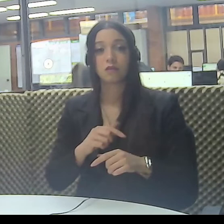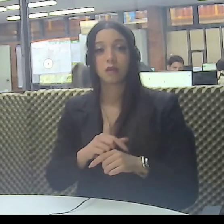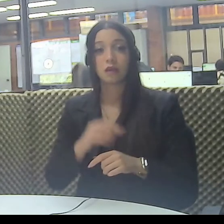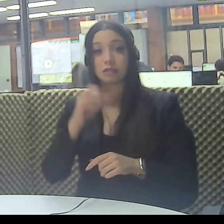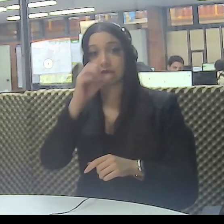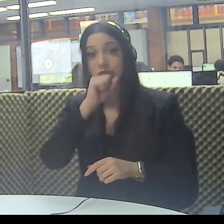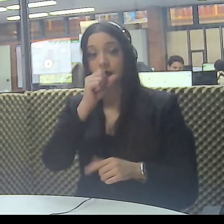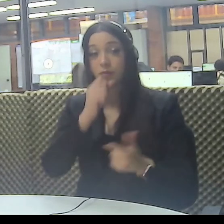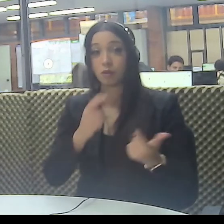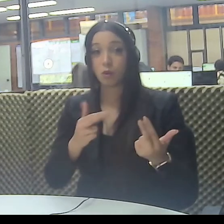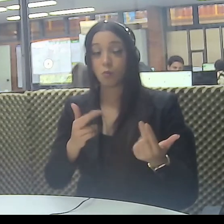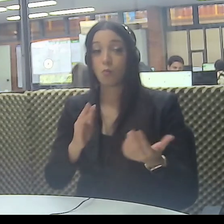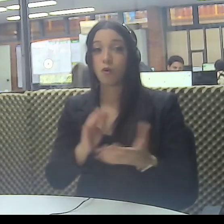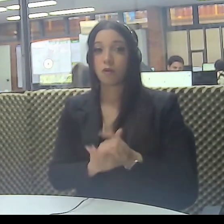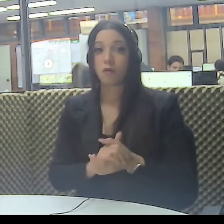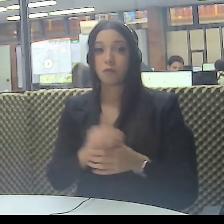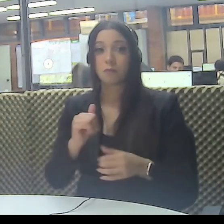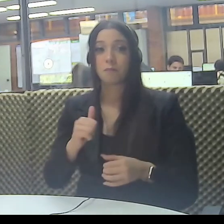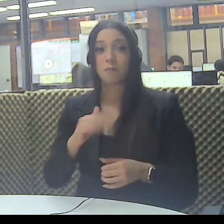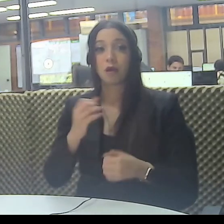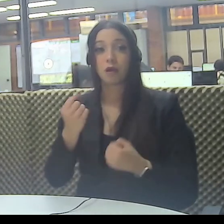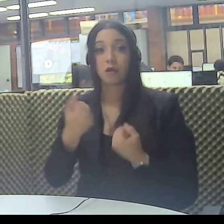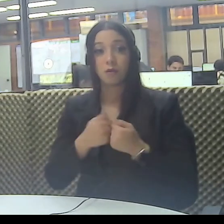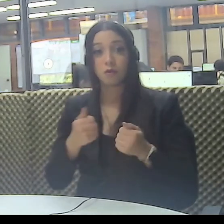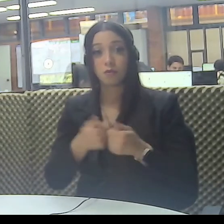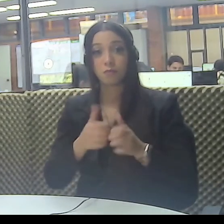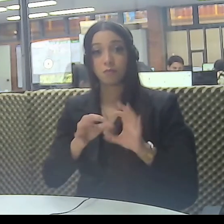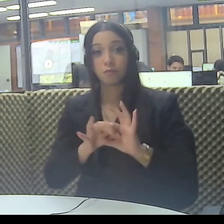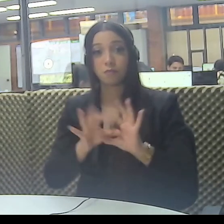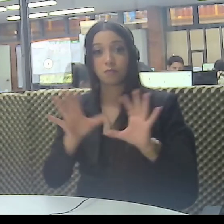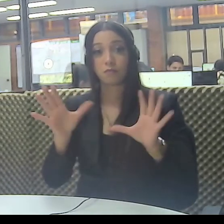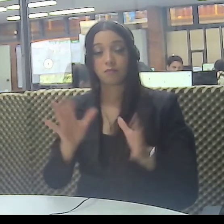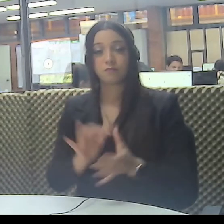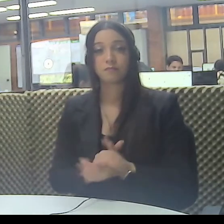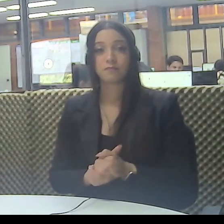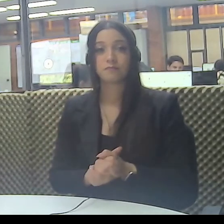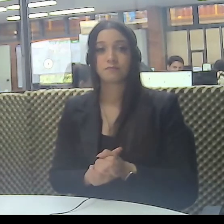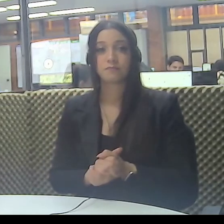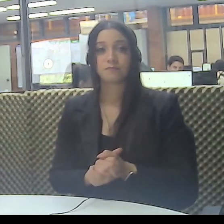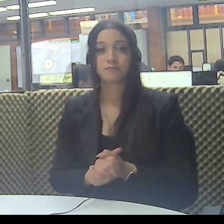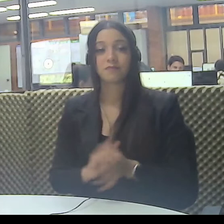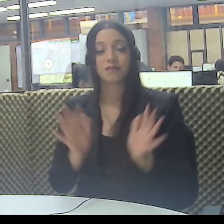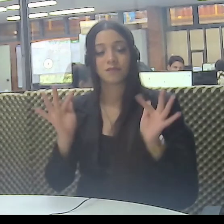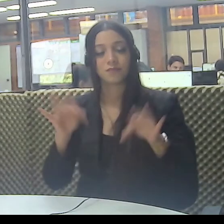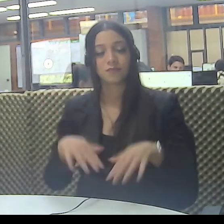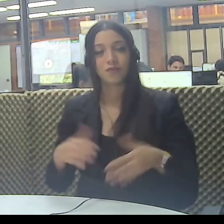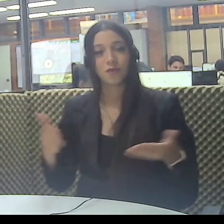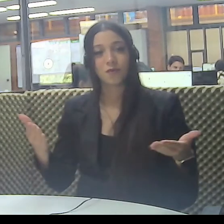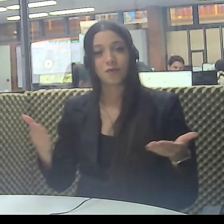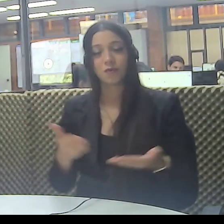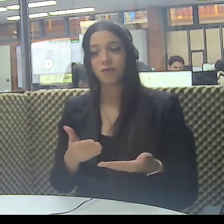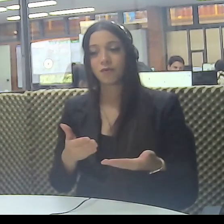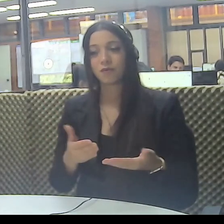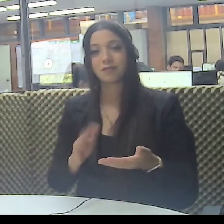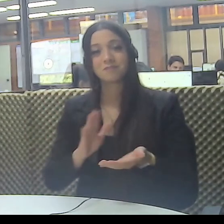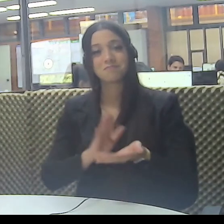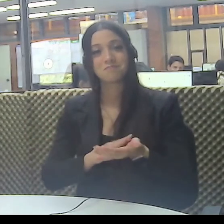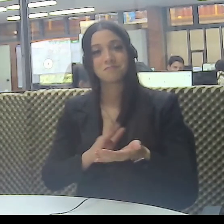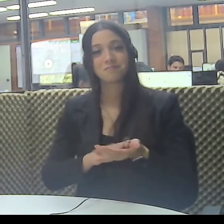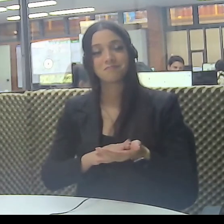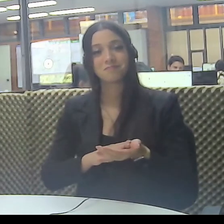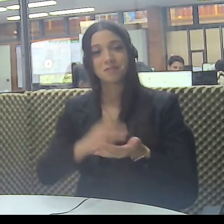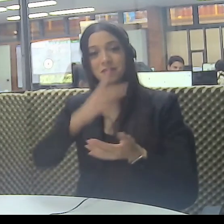de sábado, ou seja, com mais veículos disponíveis. E a gente encerra a edição de hoje dando os parabéns